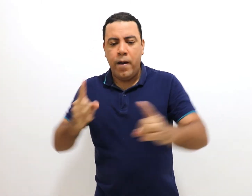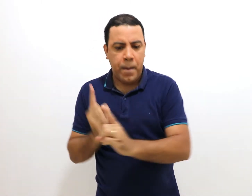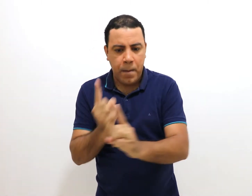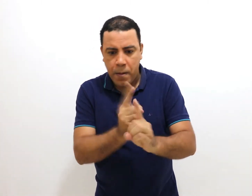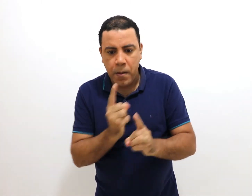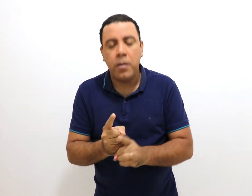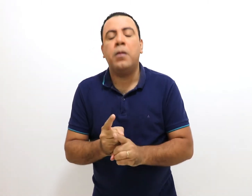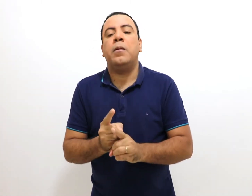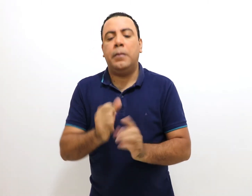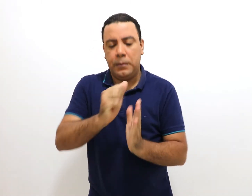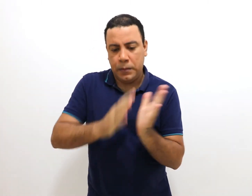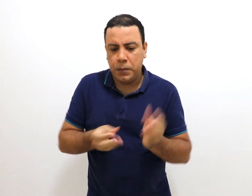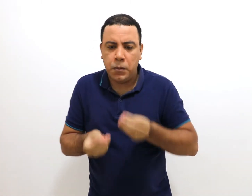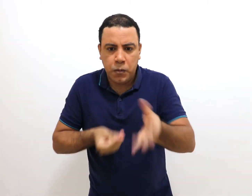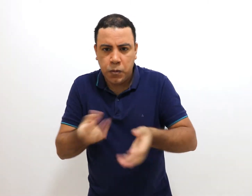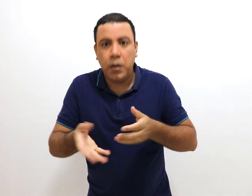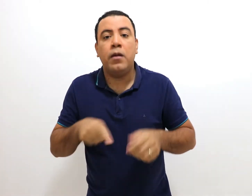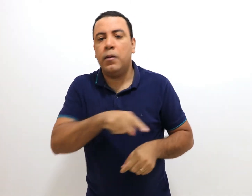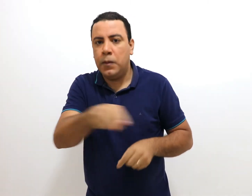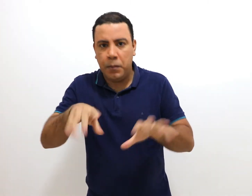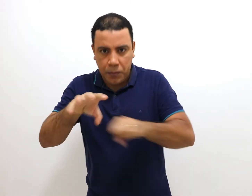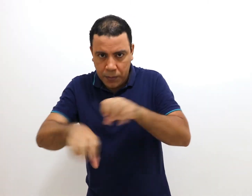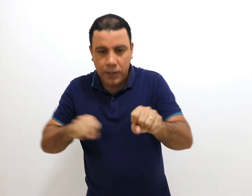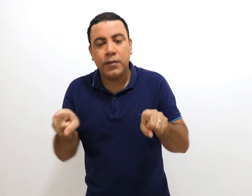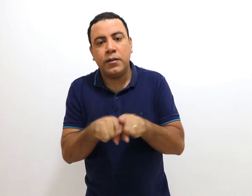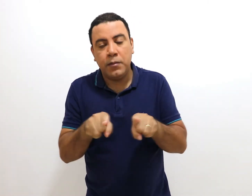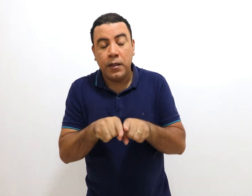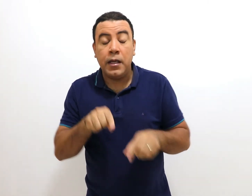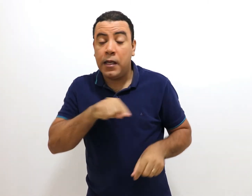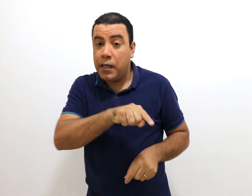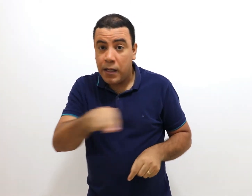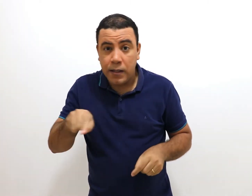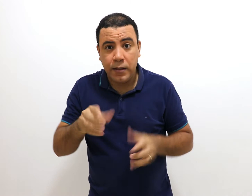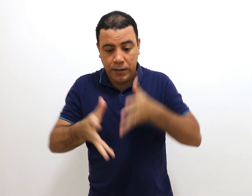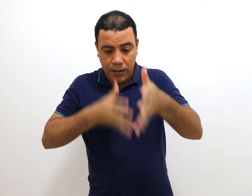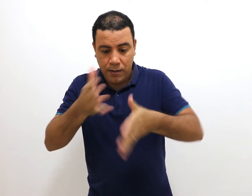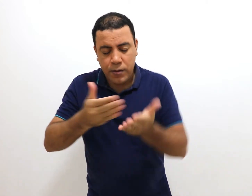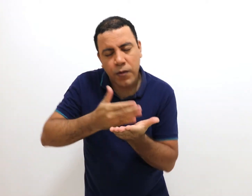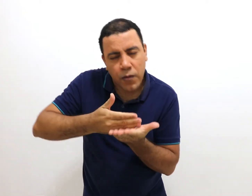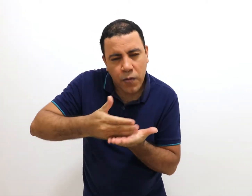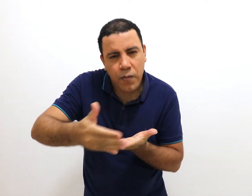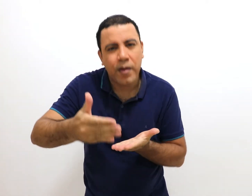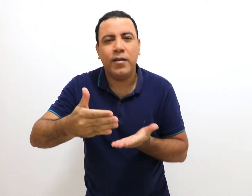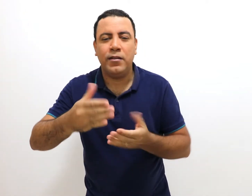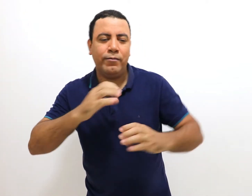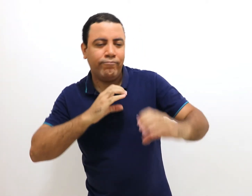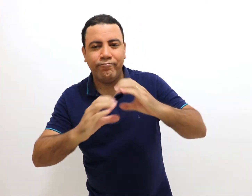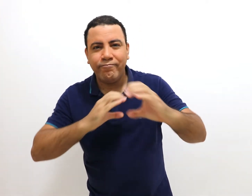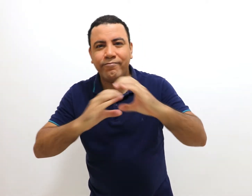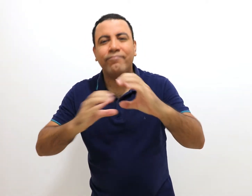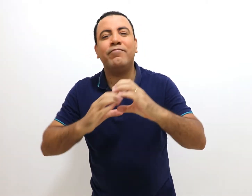continuada, cursos FIC, que proporcionam uma iniciação na comunicação em Libras.